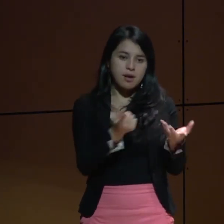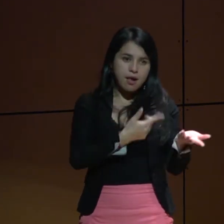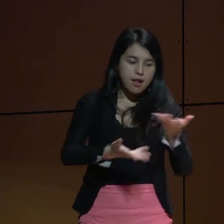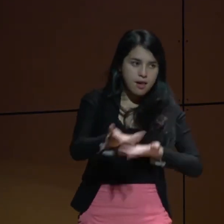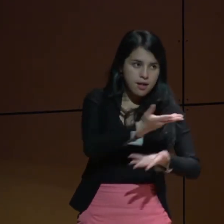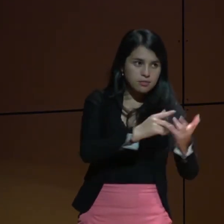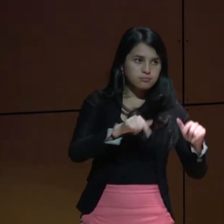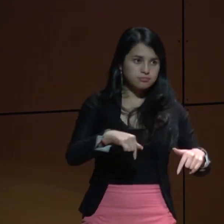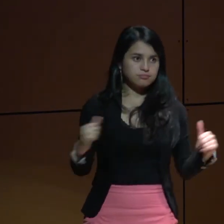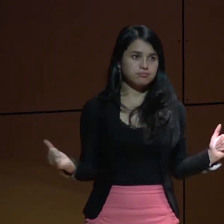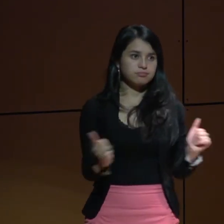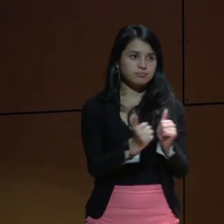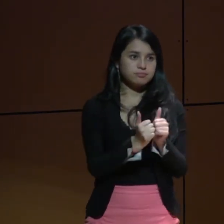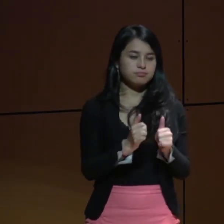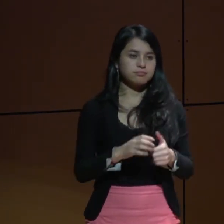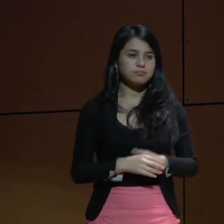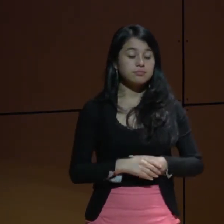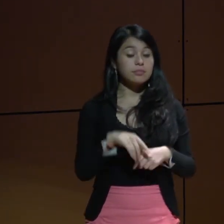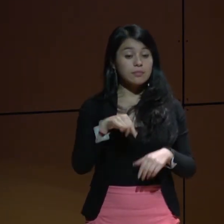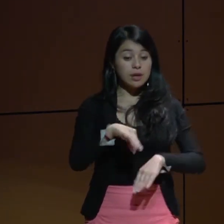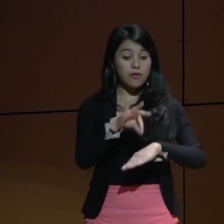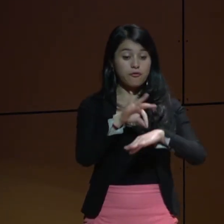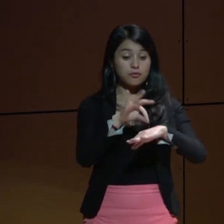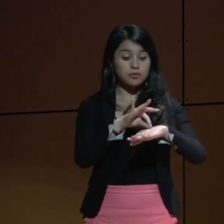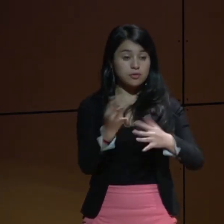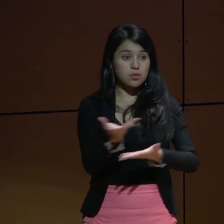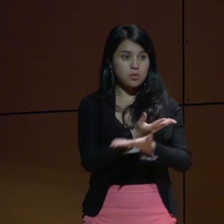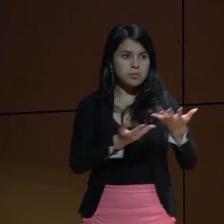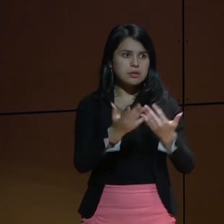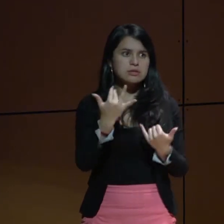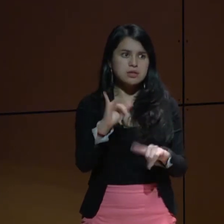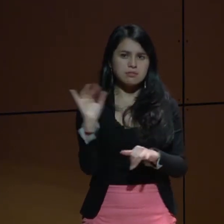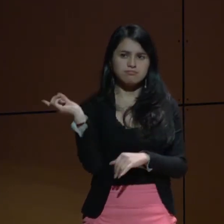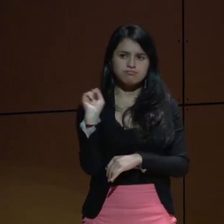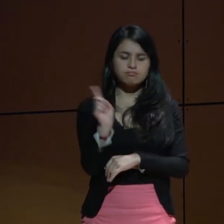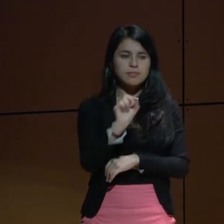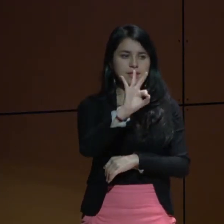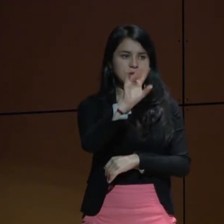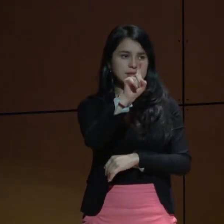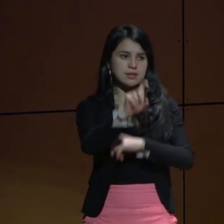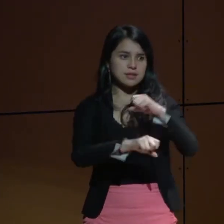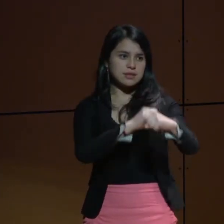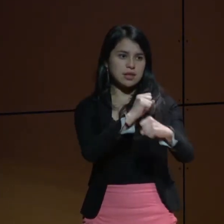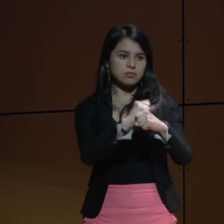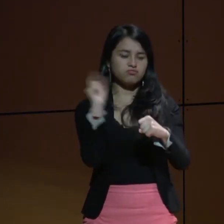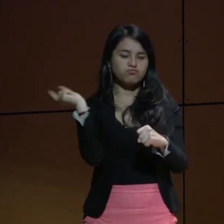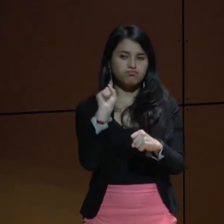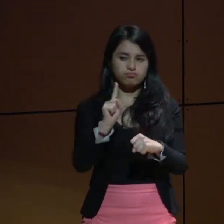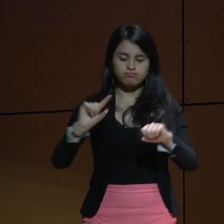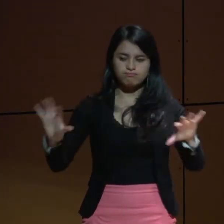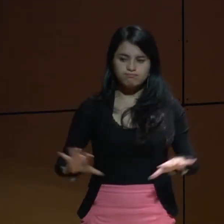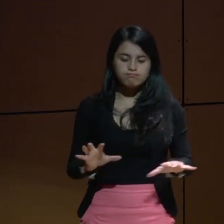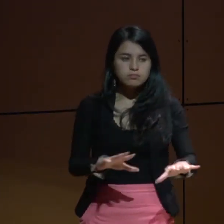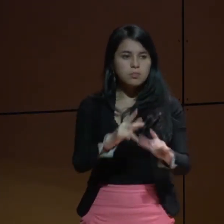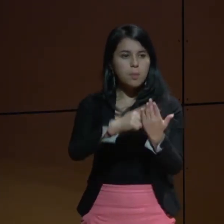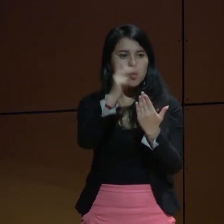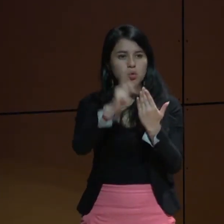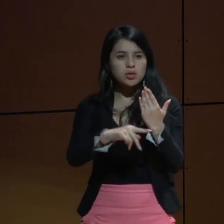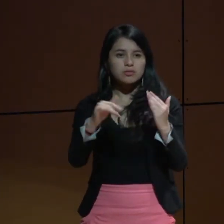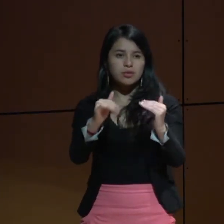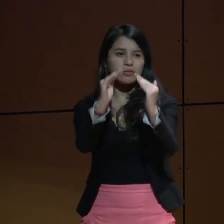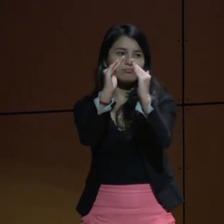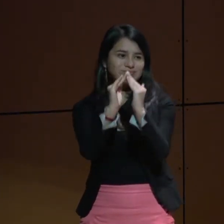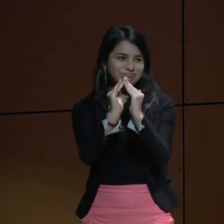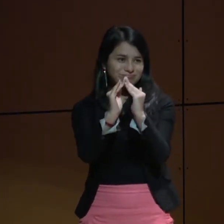conversatorios. La Fundación Compartir lleva 36 años desarrollando proyectos de vivienda de